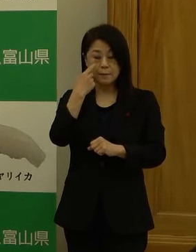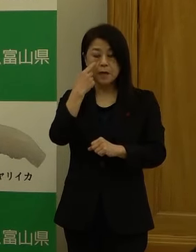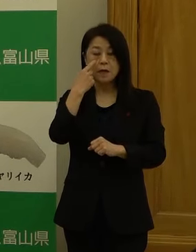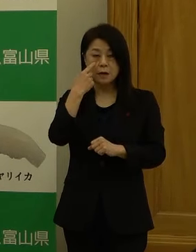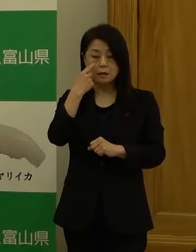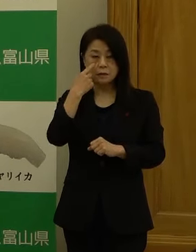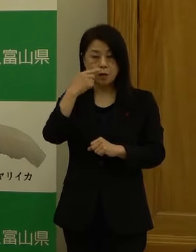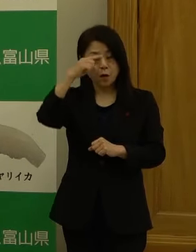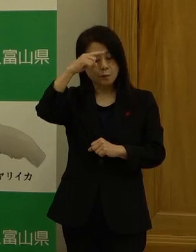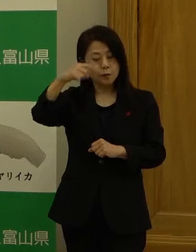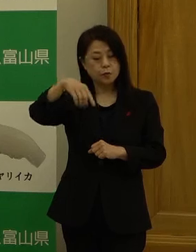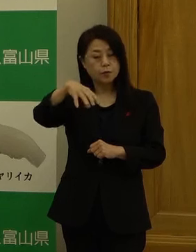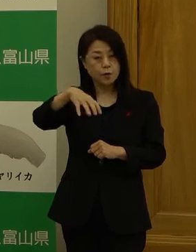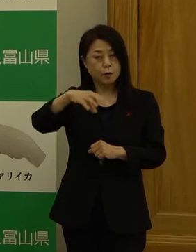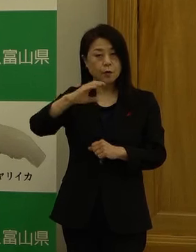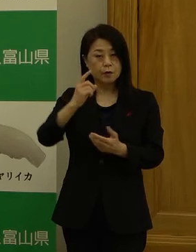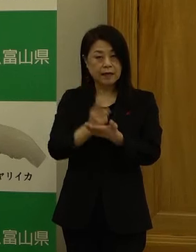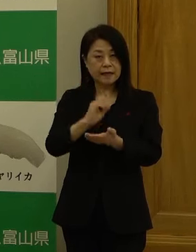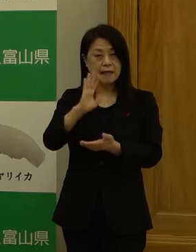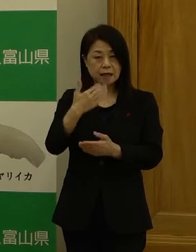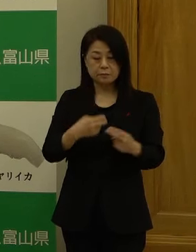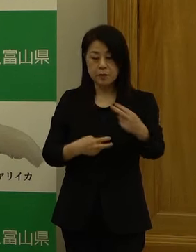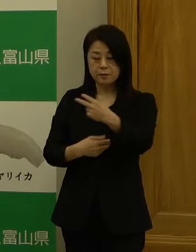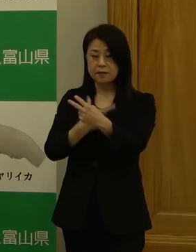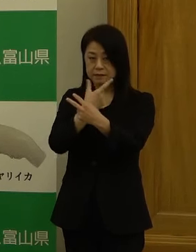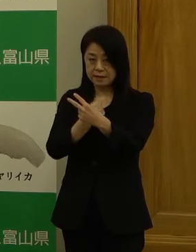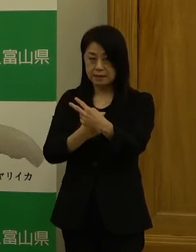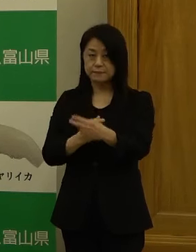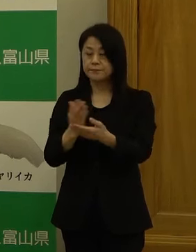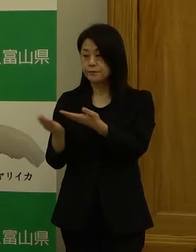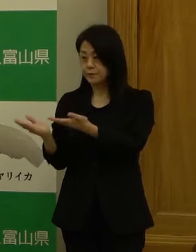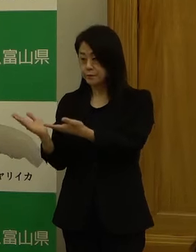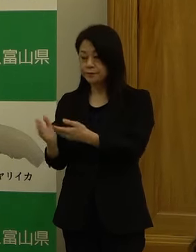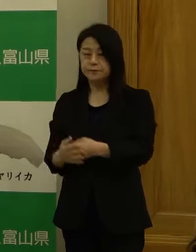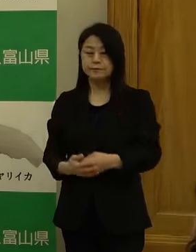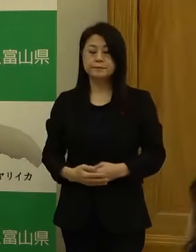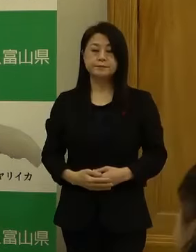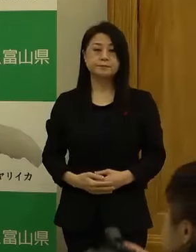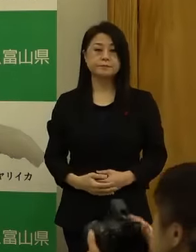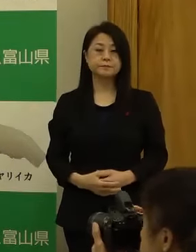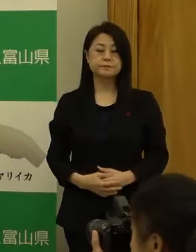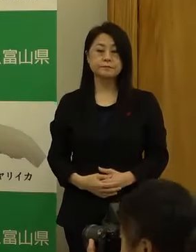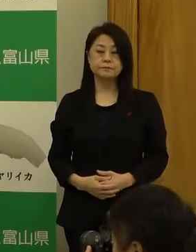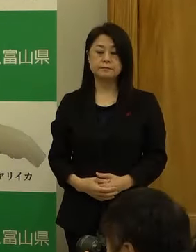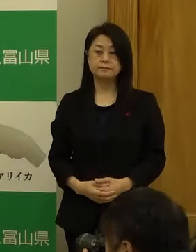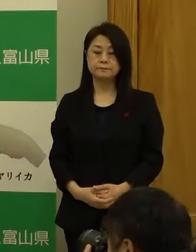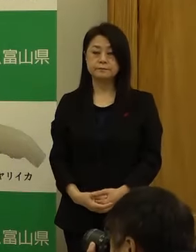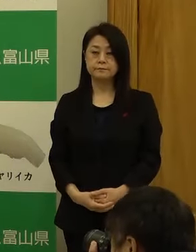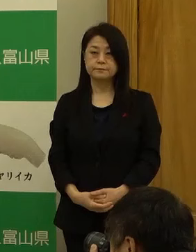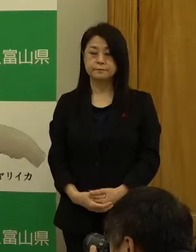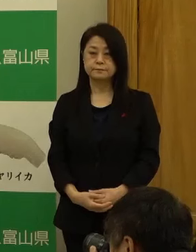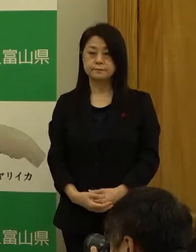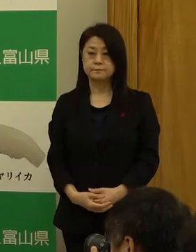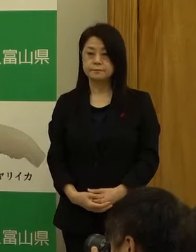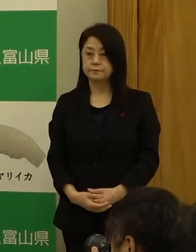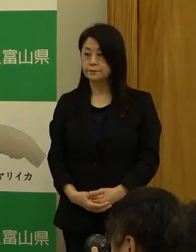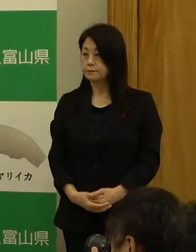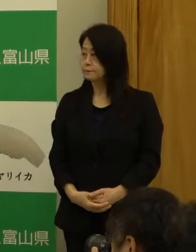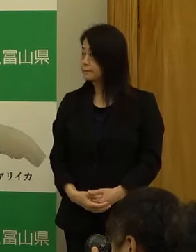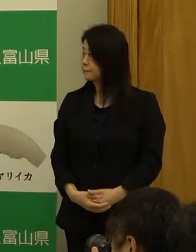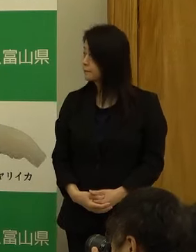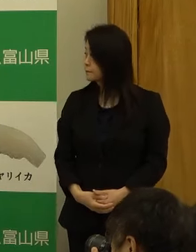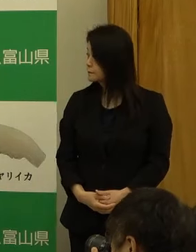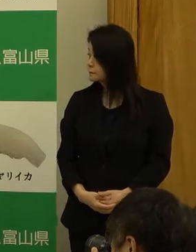これの冒頭部分のみになりますが、ちょっとご覧いただければと思います。こんな感じというイメージです。 始まりました、ダイブ富山。